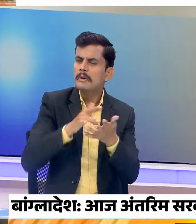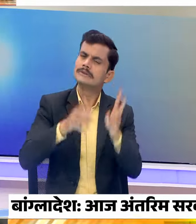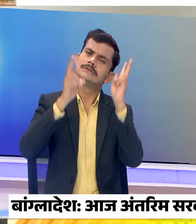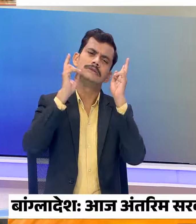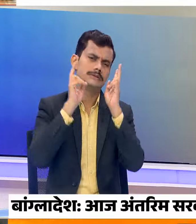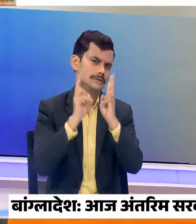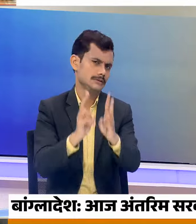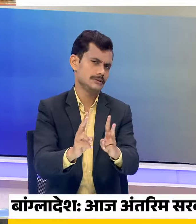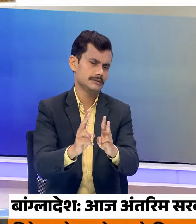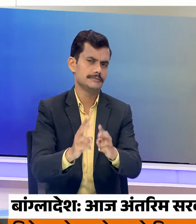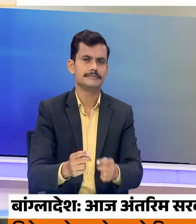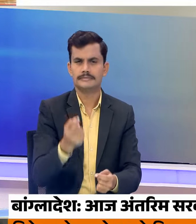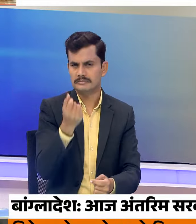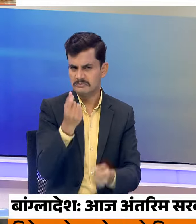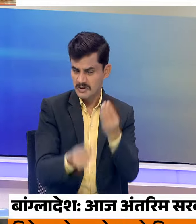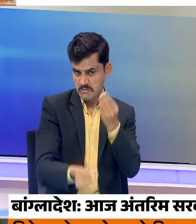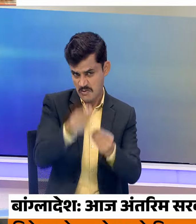नाजुक।